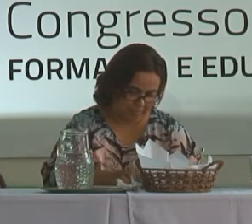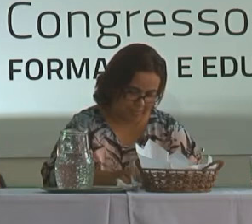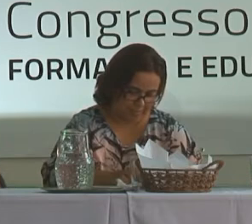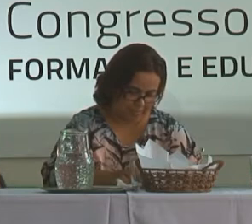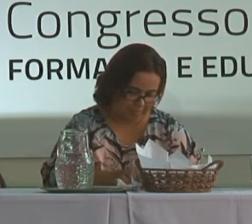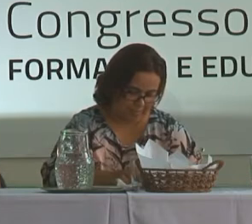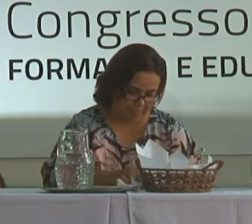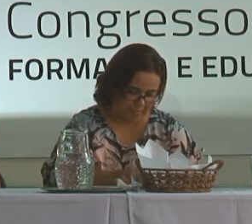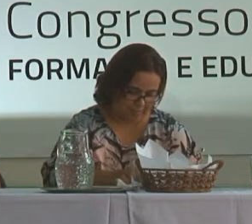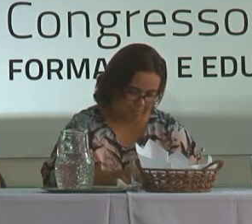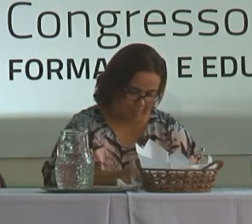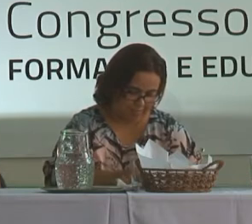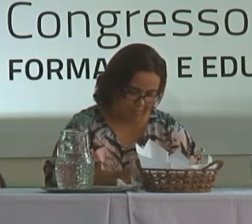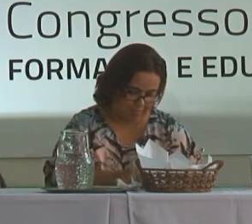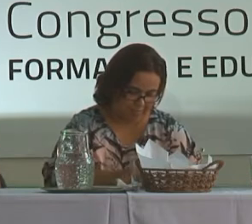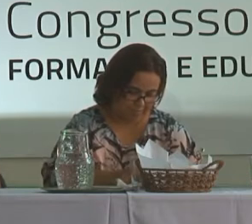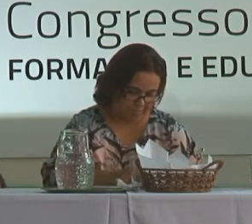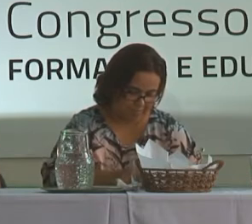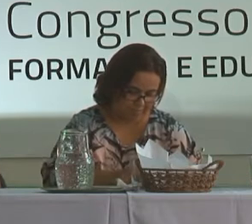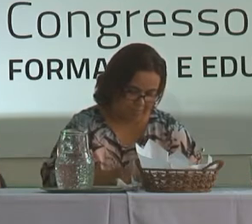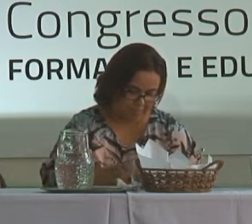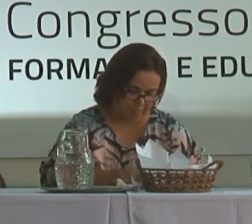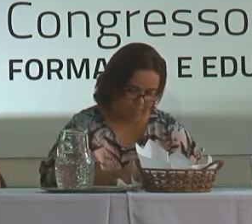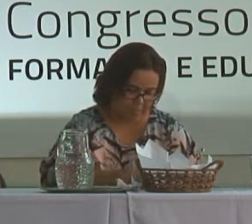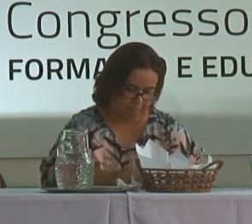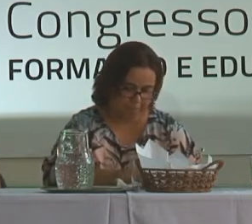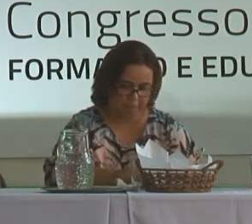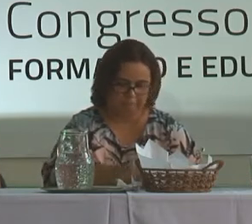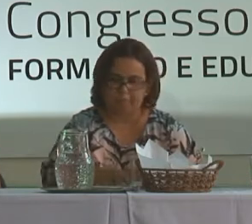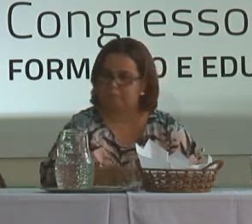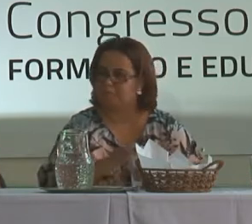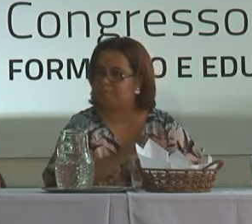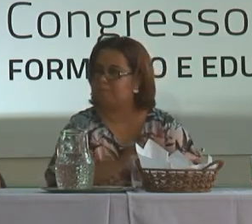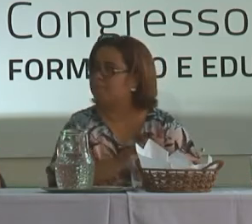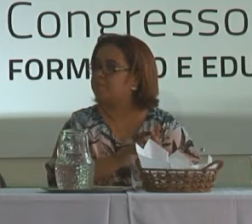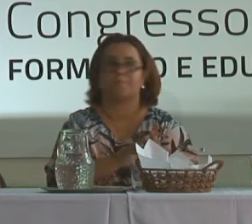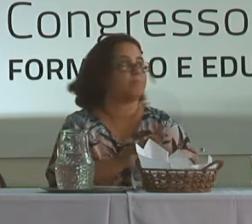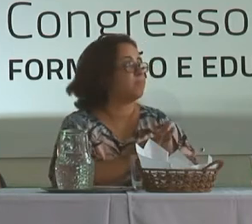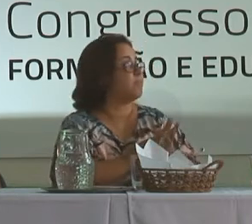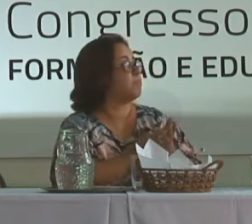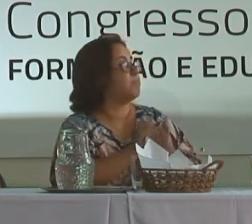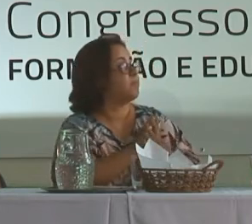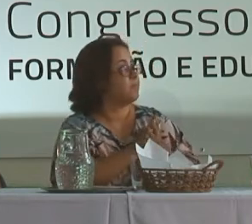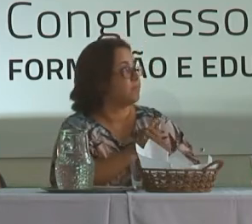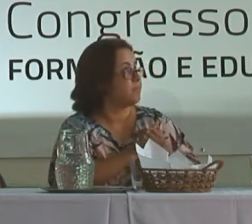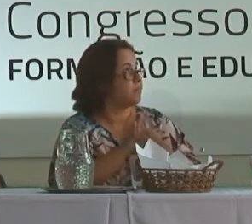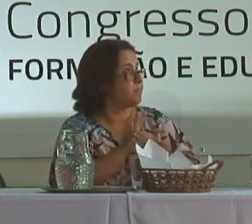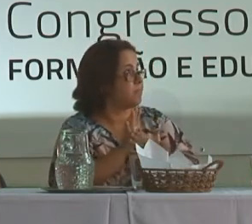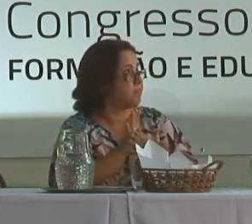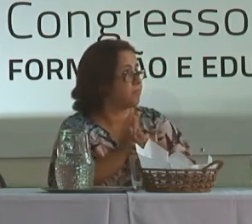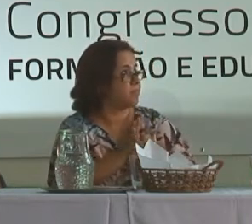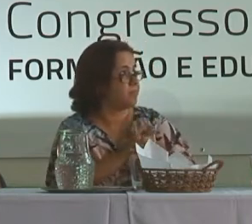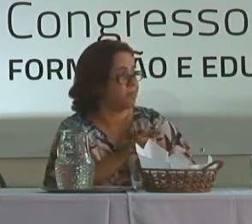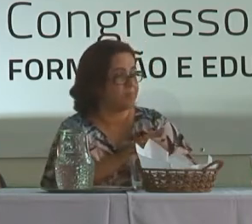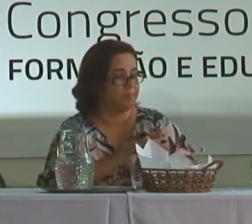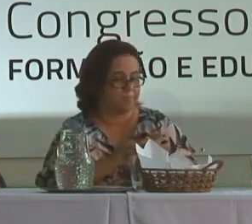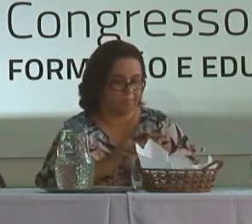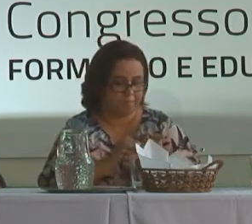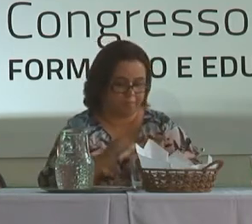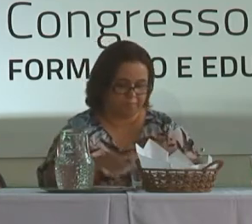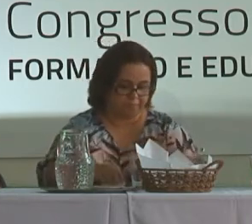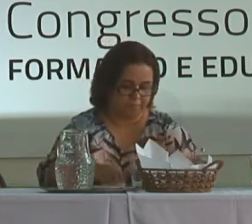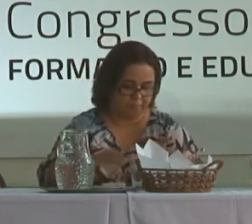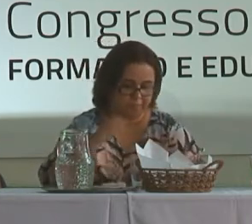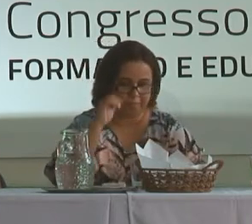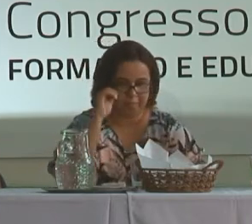porque as pessoas também já estão cansadas, né? Mas eu prometo tentar fazer da minha fala o mais